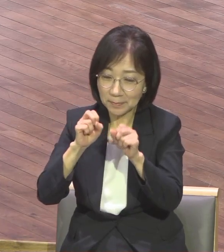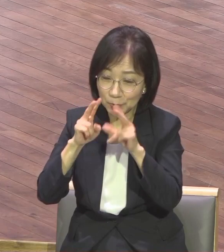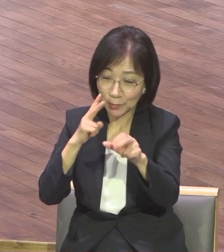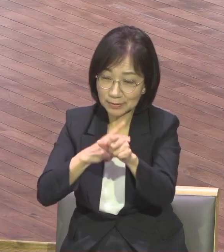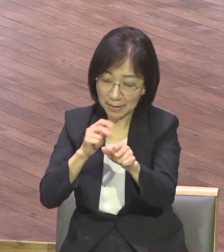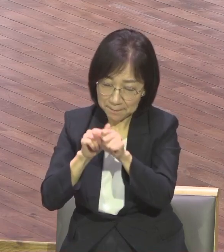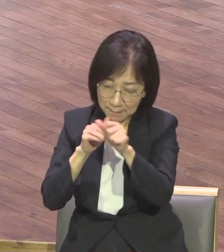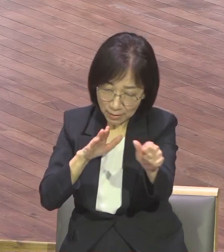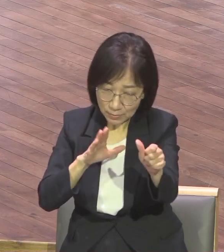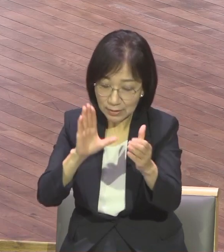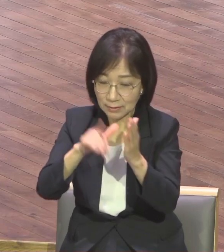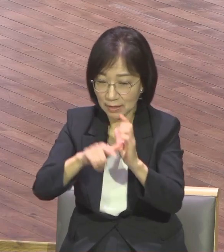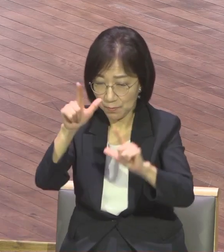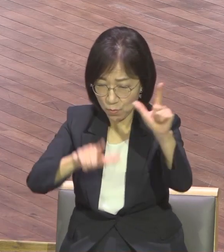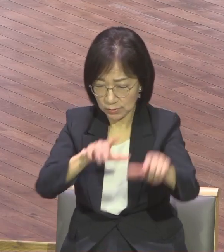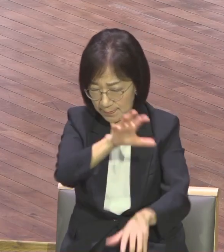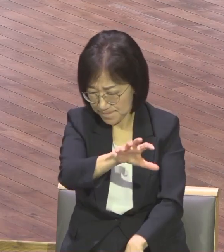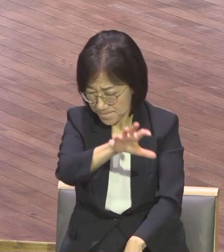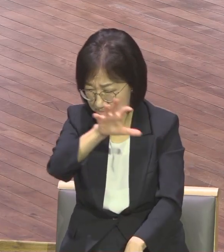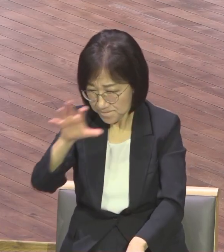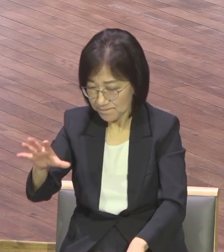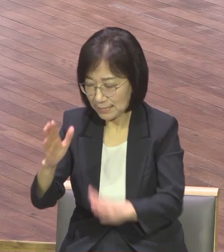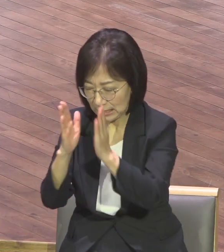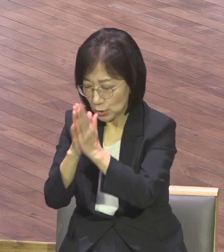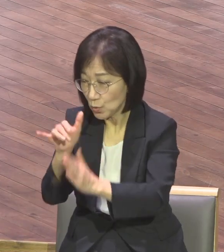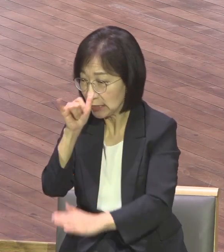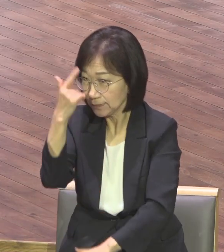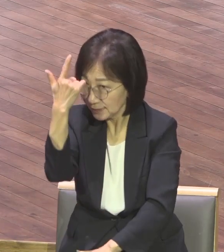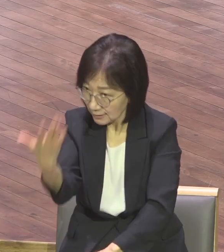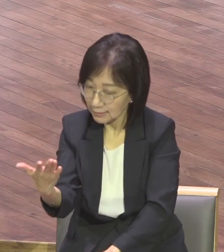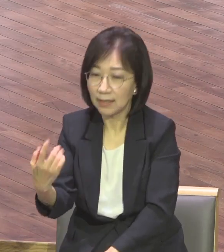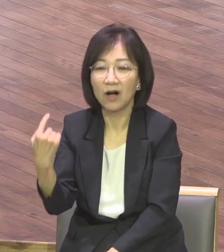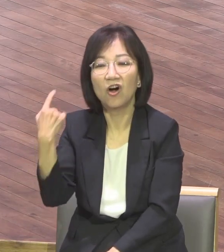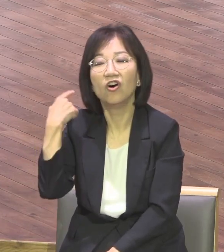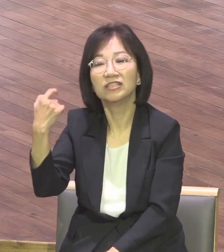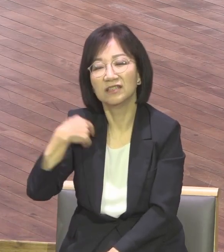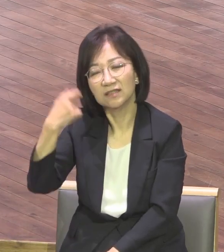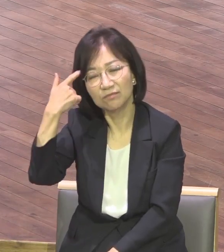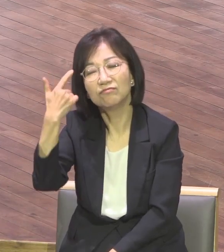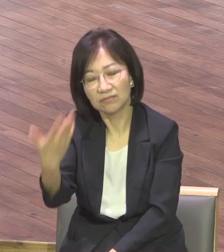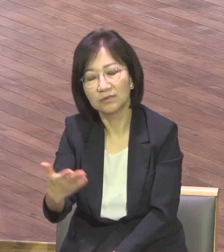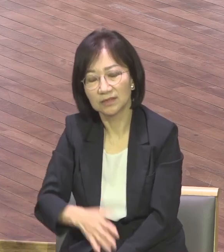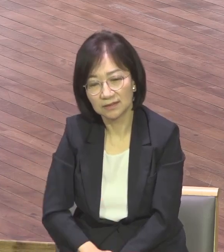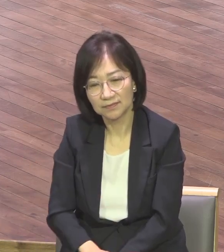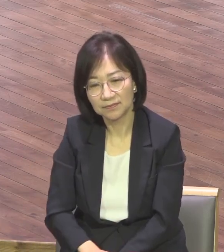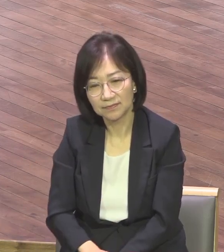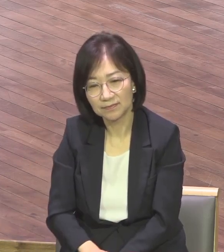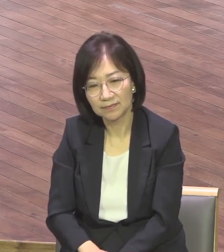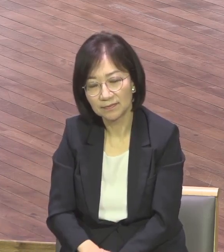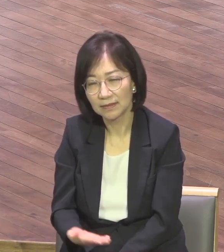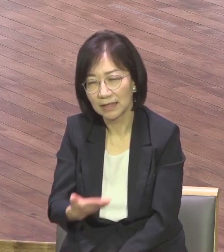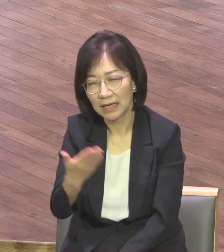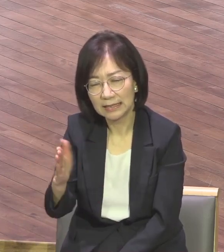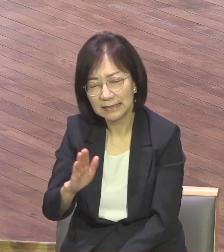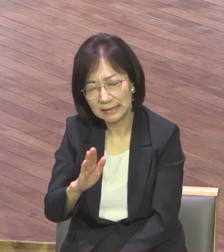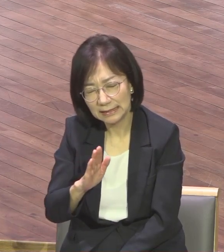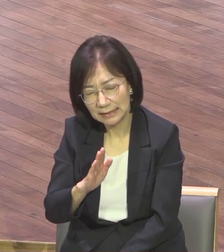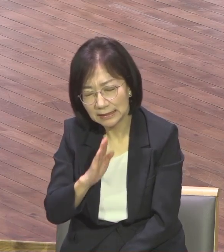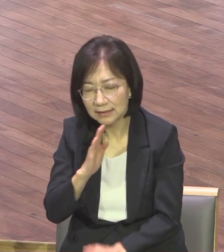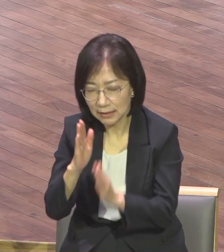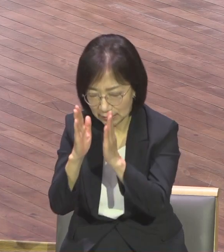하고 있습니까? 제가 물었습니다. 이 가슴에 내가 평소 때 늘 가지고 있던